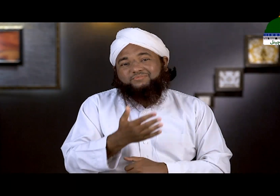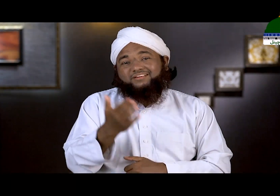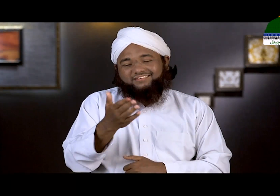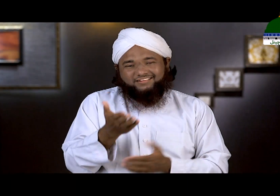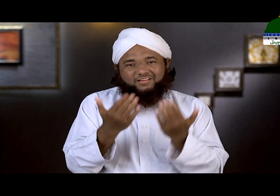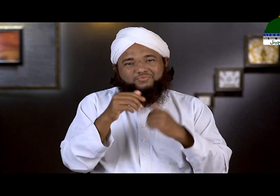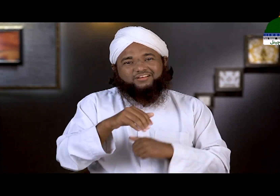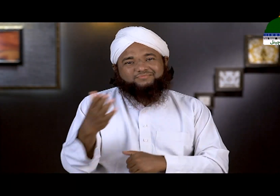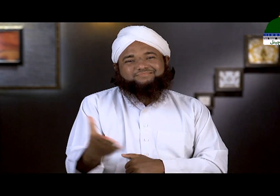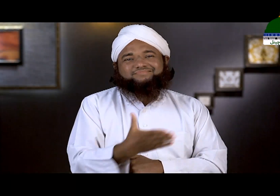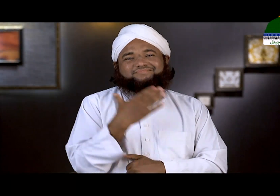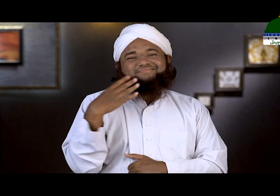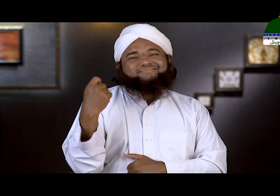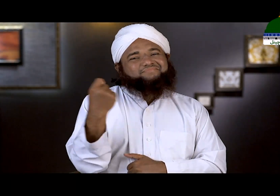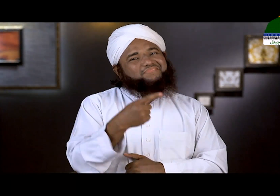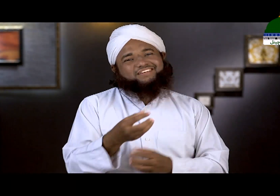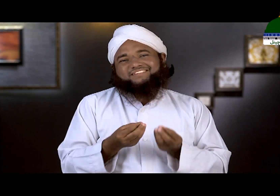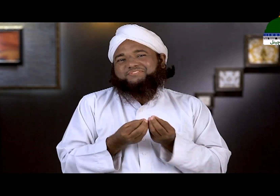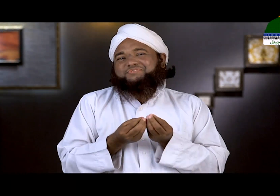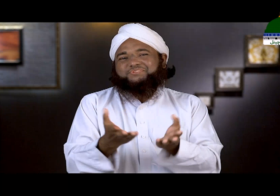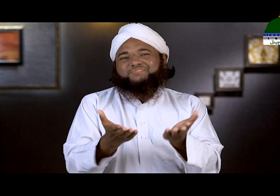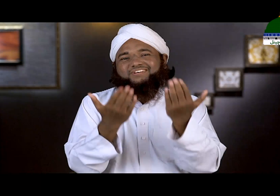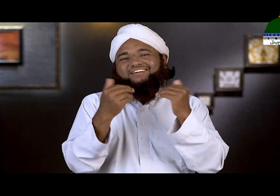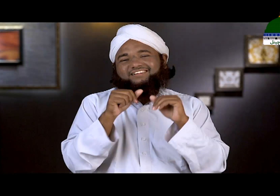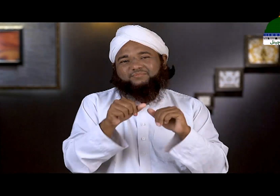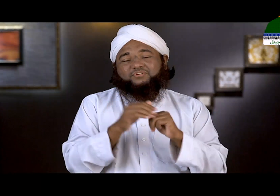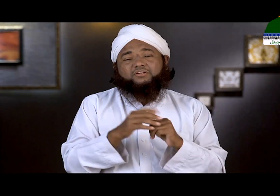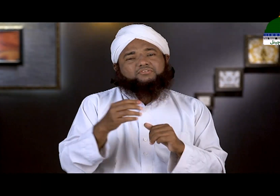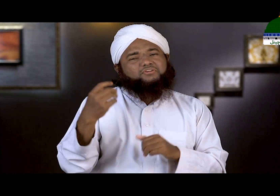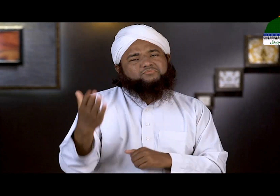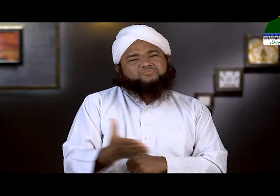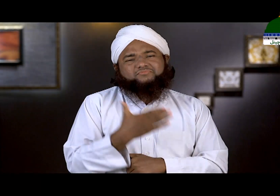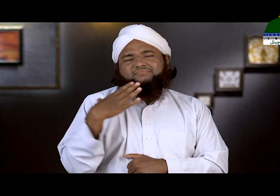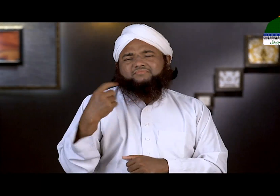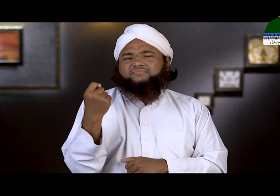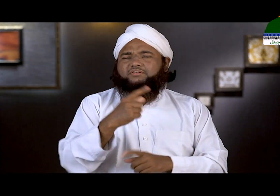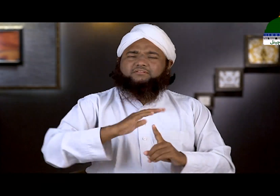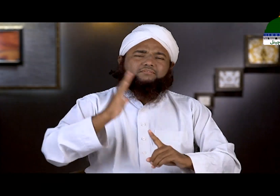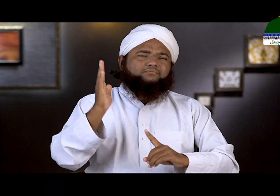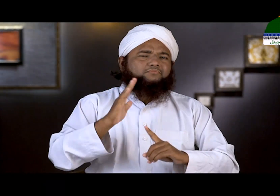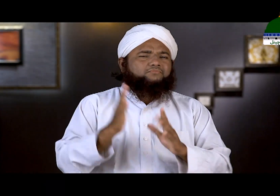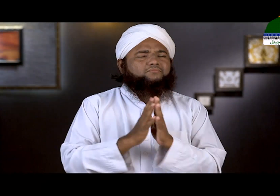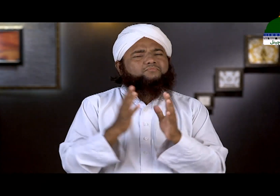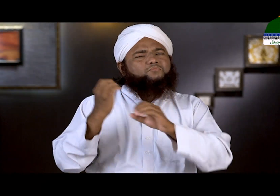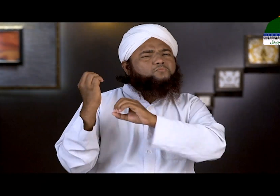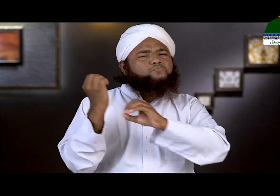ہے، اور سبحان اللہ، شعبان المعظم کی عظمتوں، اس کی رفعتوں اور برکتوں کے کیا کہنے۔ اس